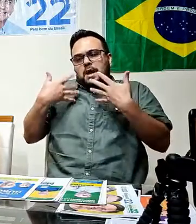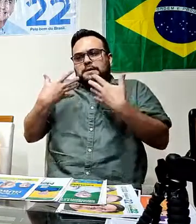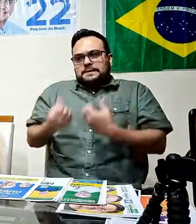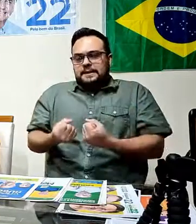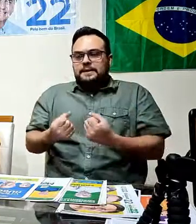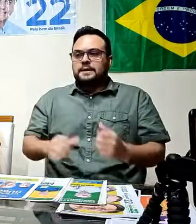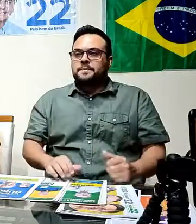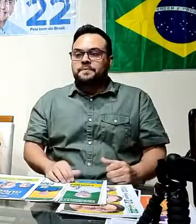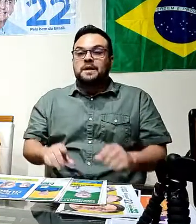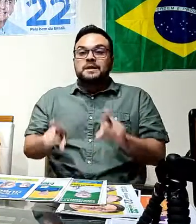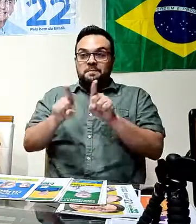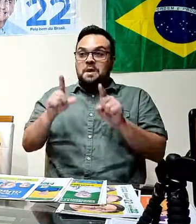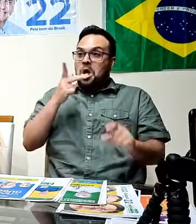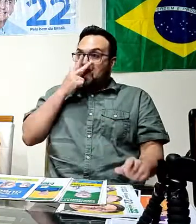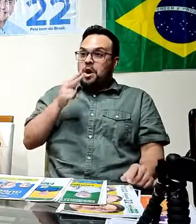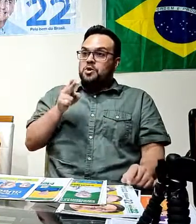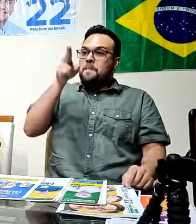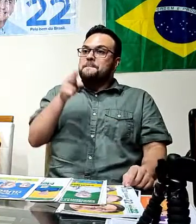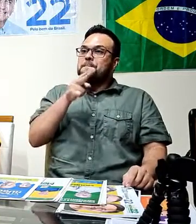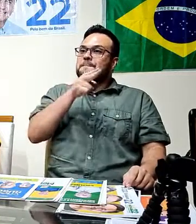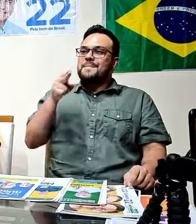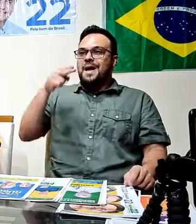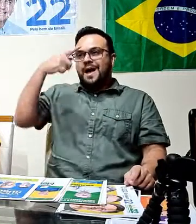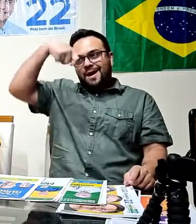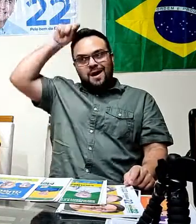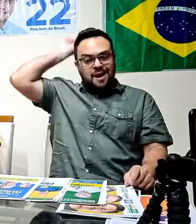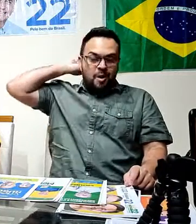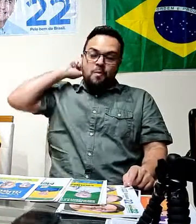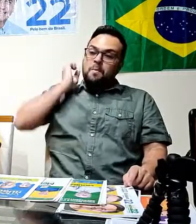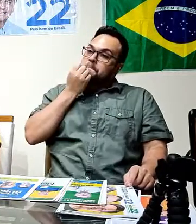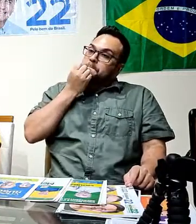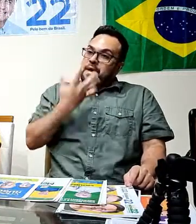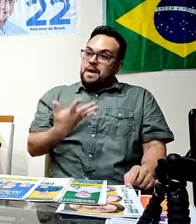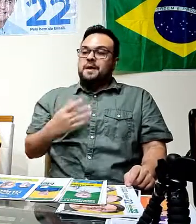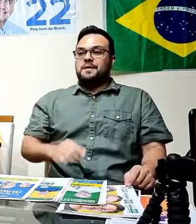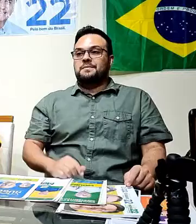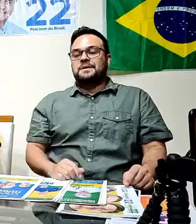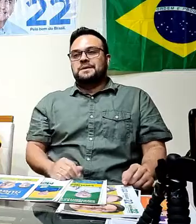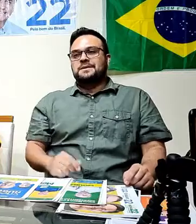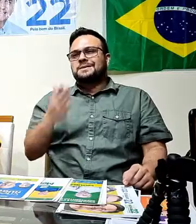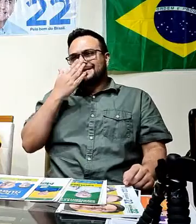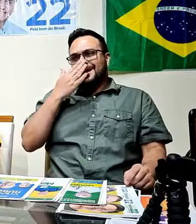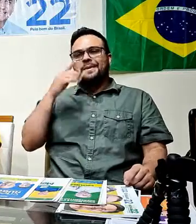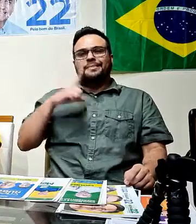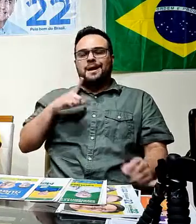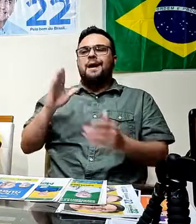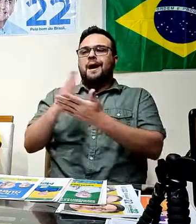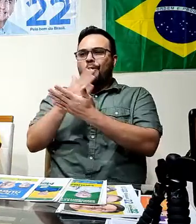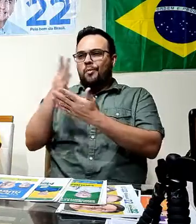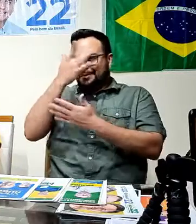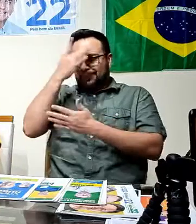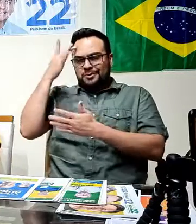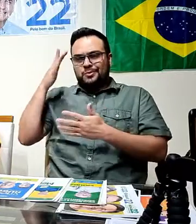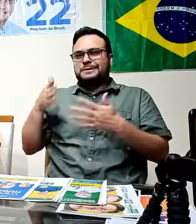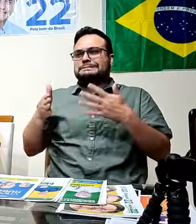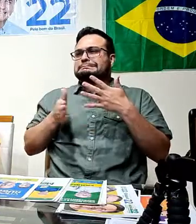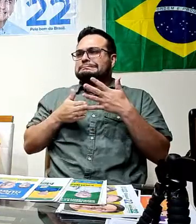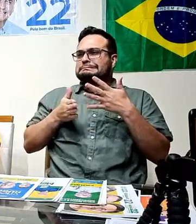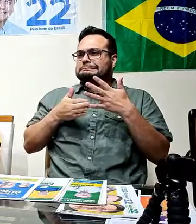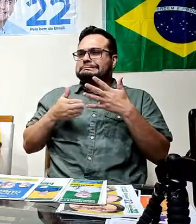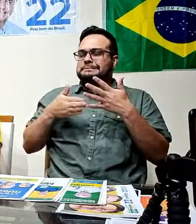decidem. Acho que o padre foi muito bem. O nível de algumas pessoas ali é baixíssimo, né?